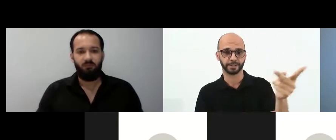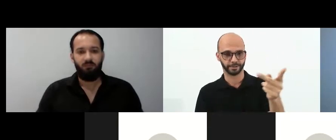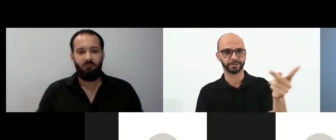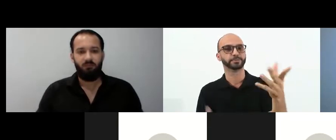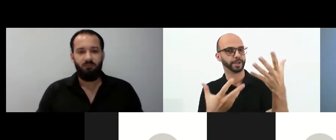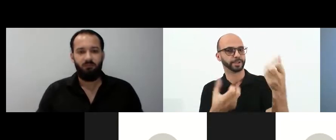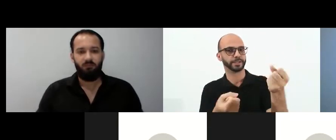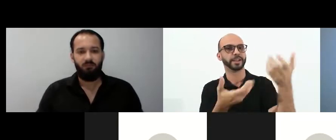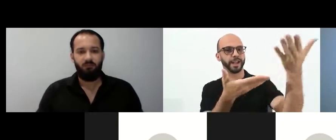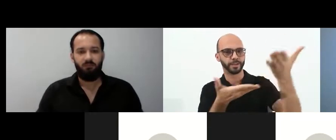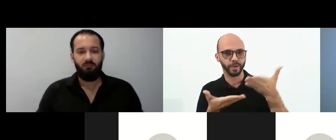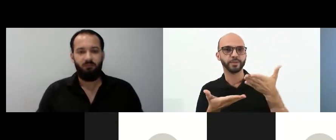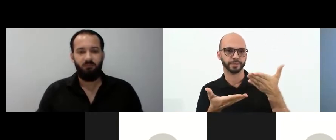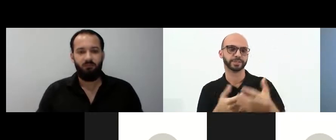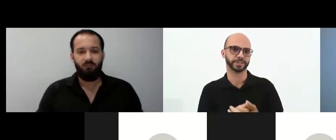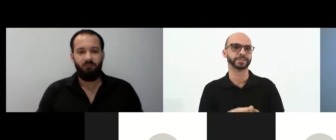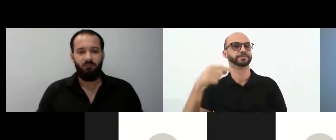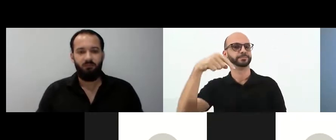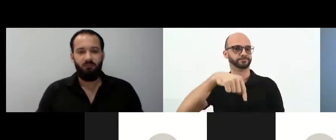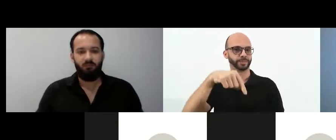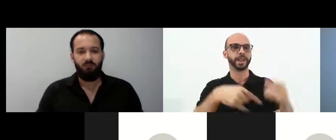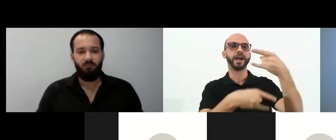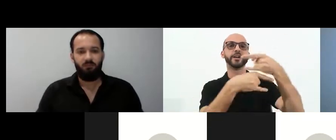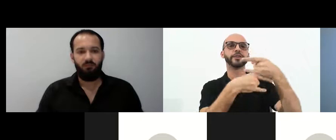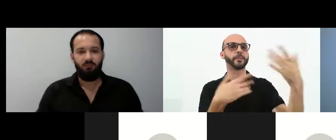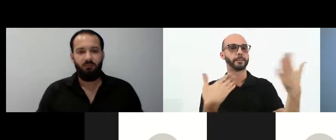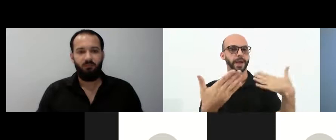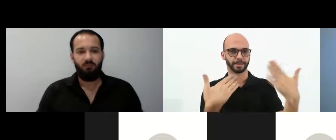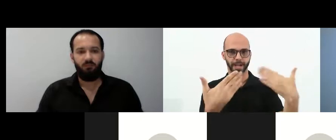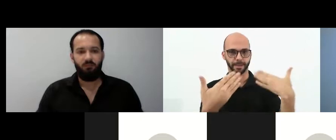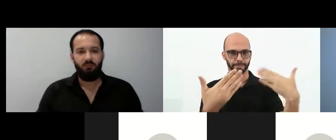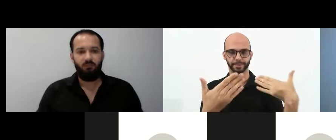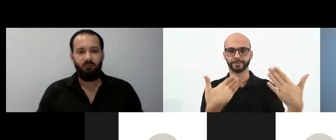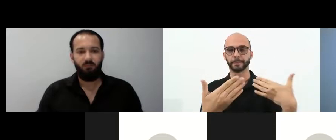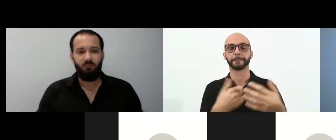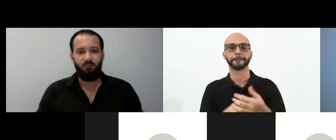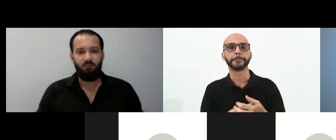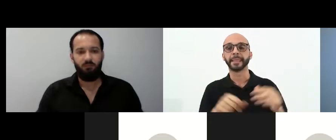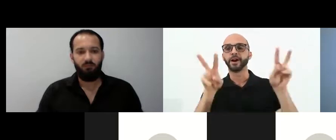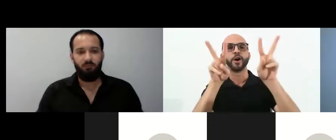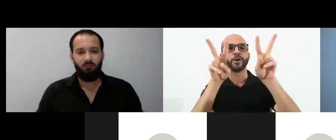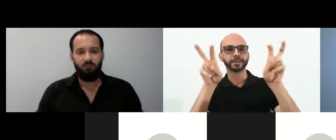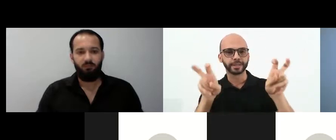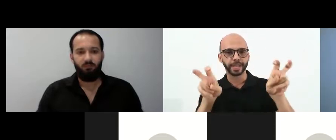Por agradecer aos dois por terem aceitado e estar aqui na nossa live